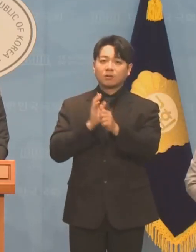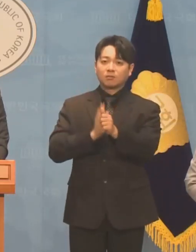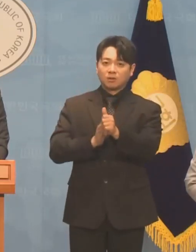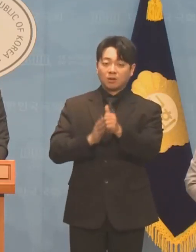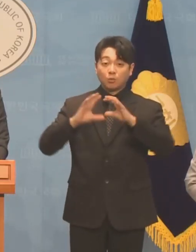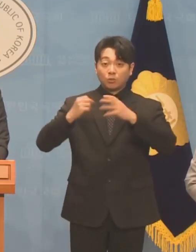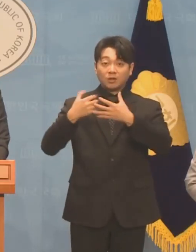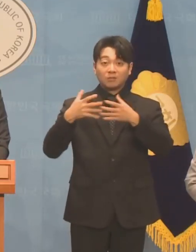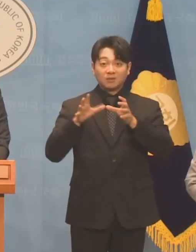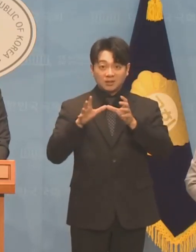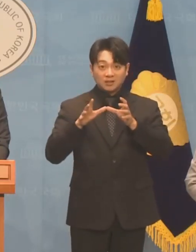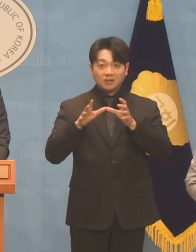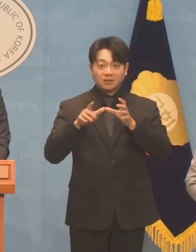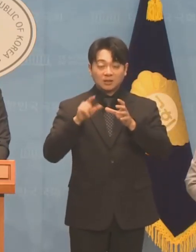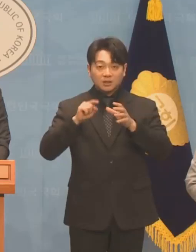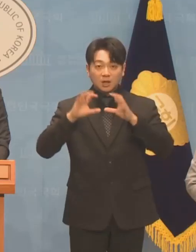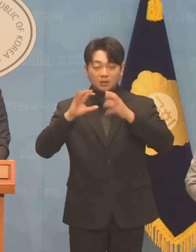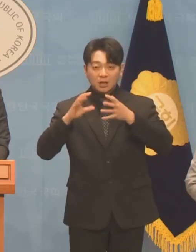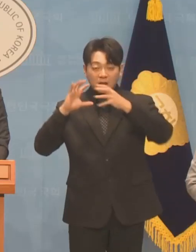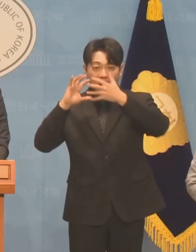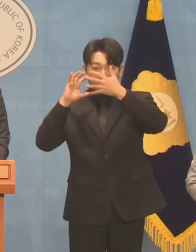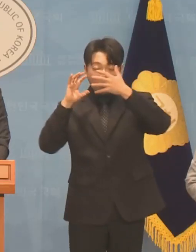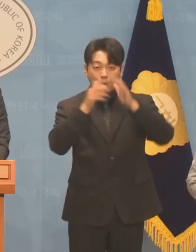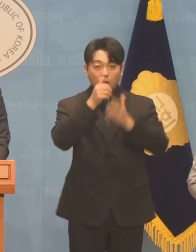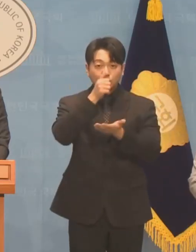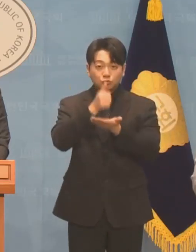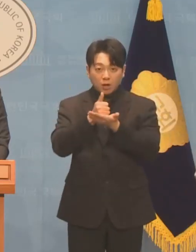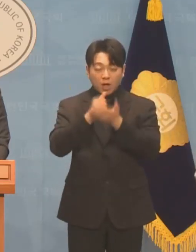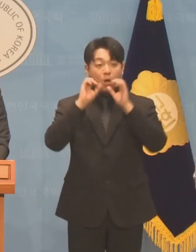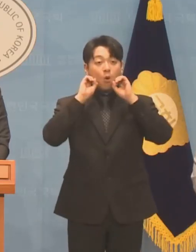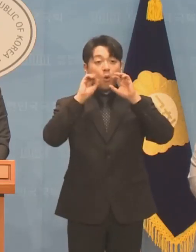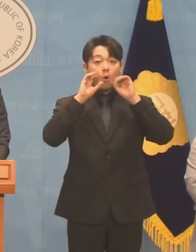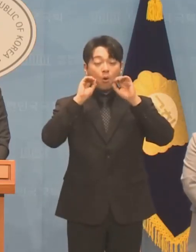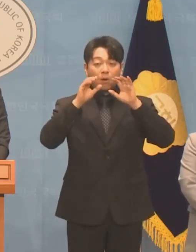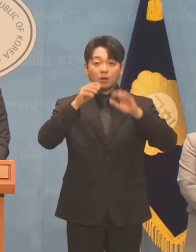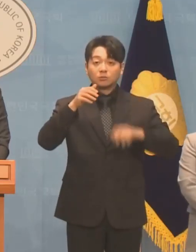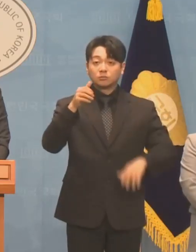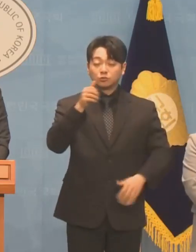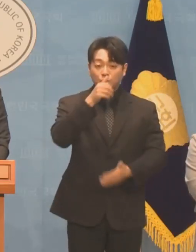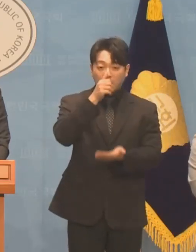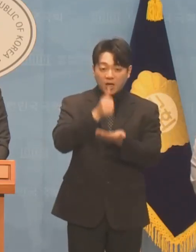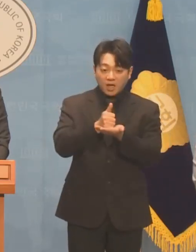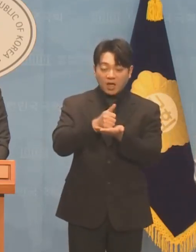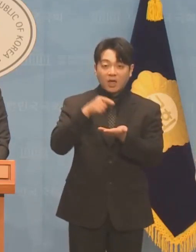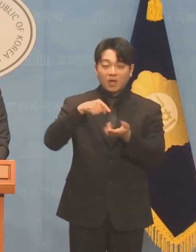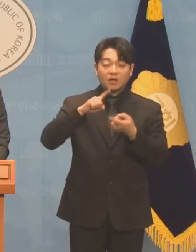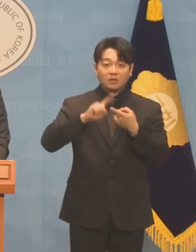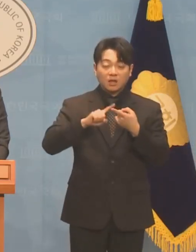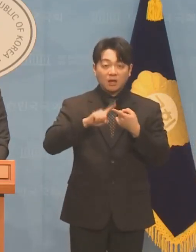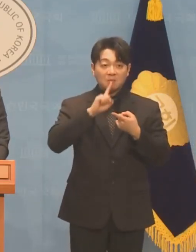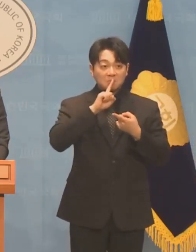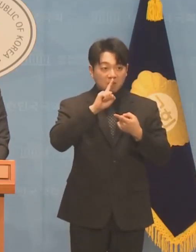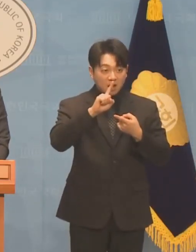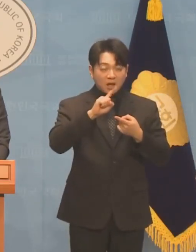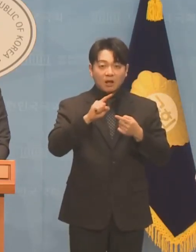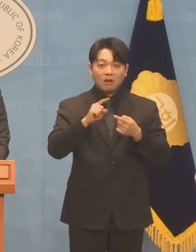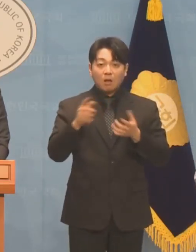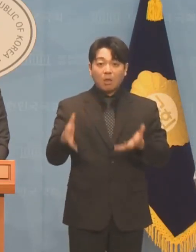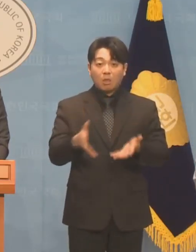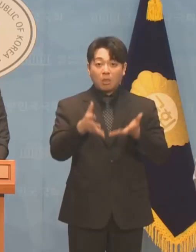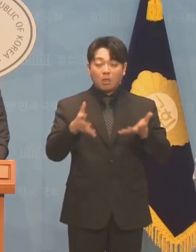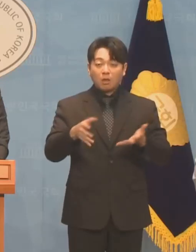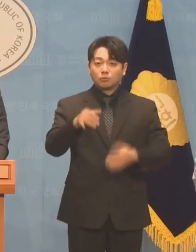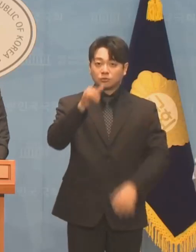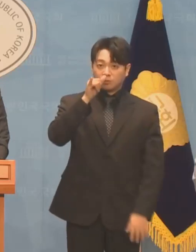선전죄 피고발인을 모집한다고 나섰습니다. 마치 나치당과 괴벨스를 보는 듯합니다.